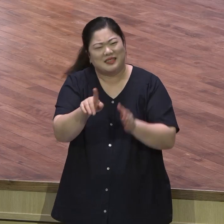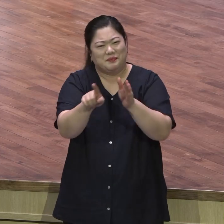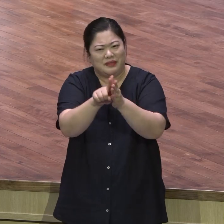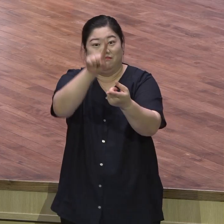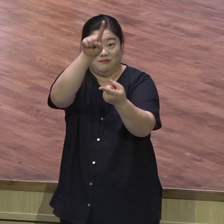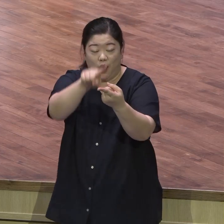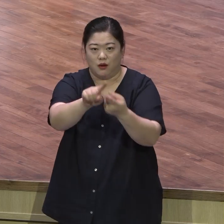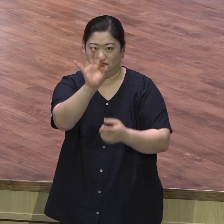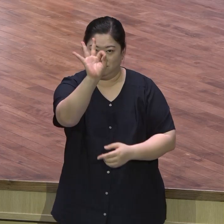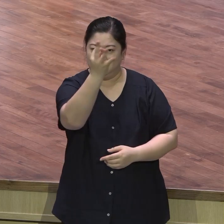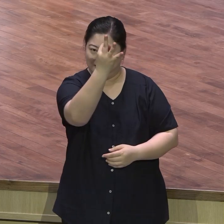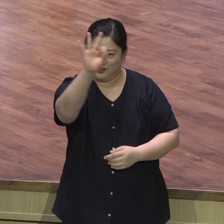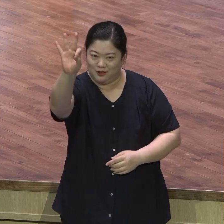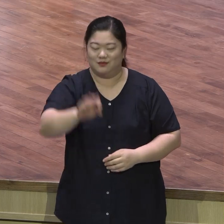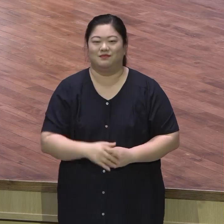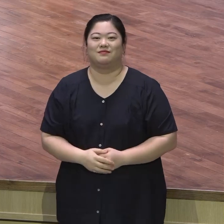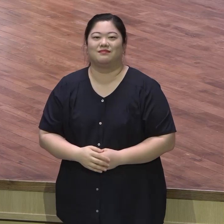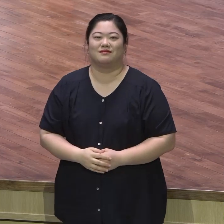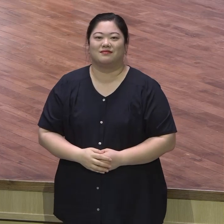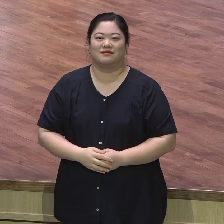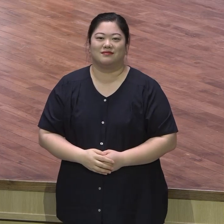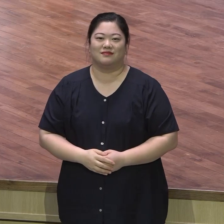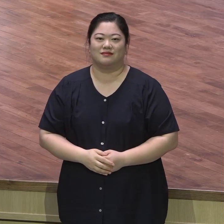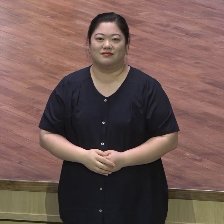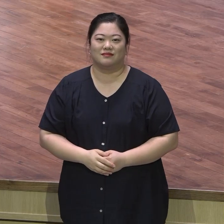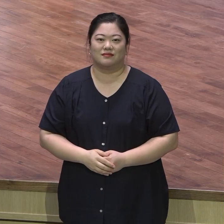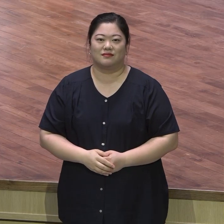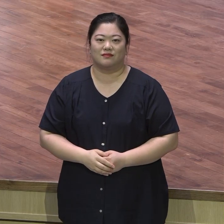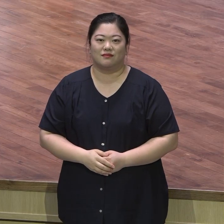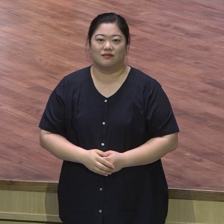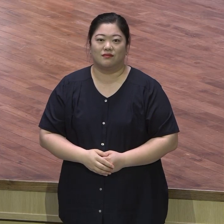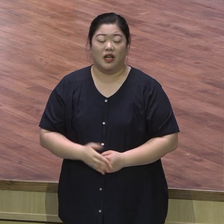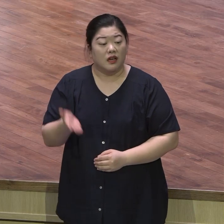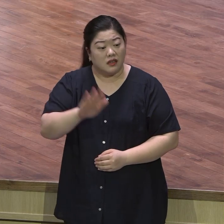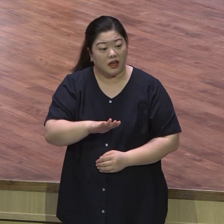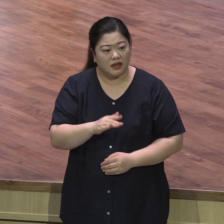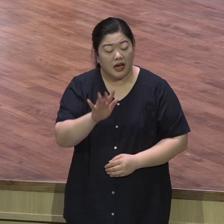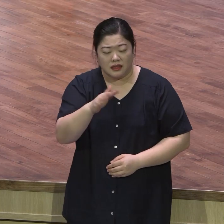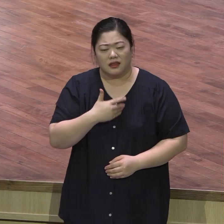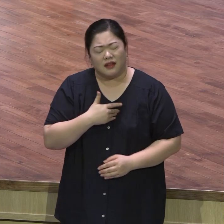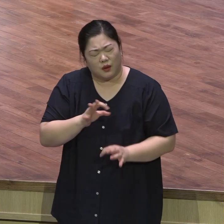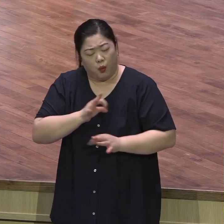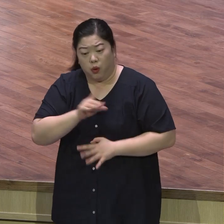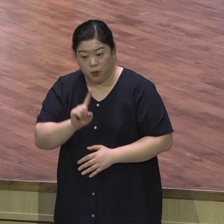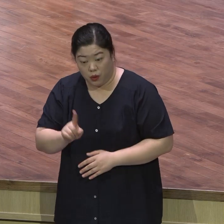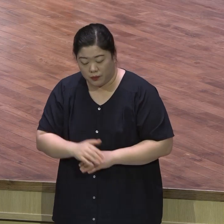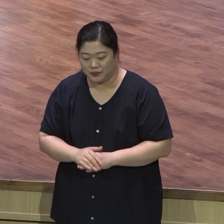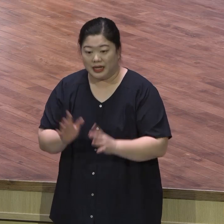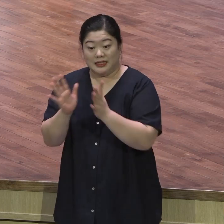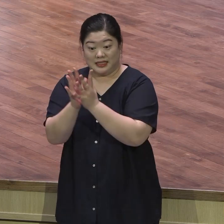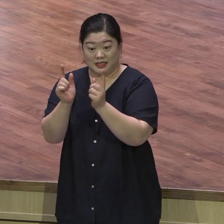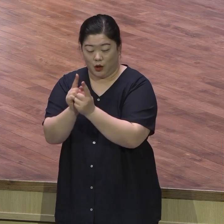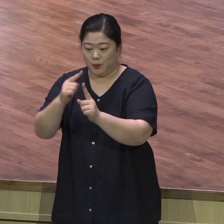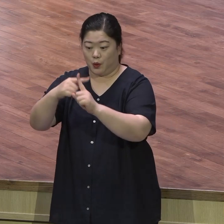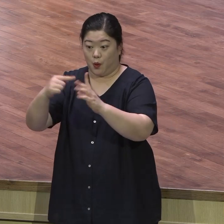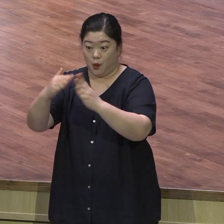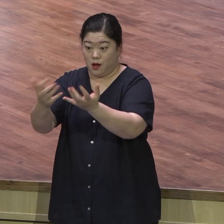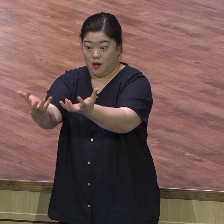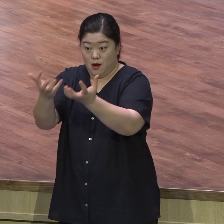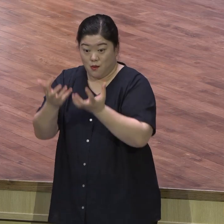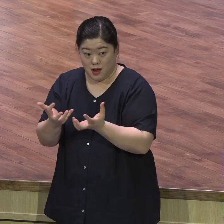더욱 감사한 거는요. 이렇게 온라인 예배를 드리는데도 헌금이 줄지 않아요. 이 기적이에요 이거. 똑같이